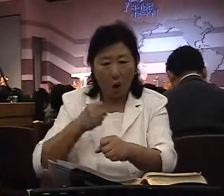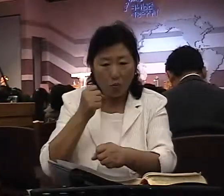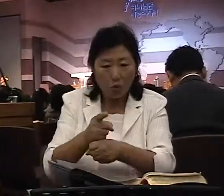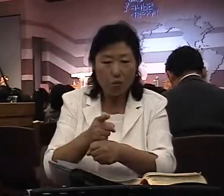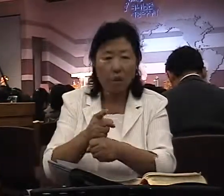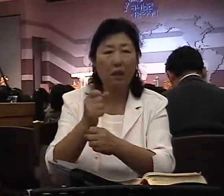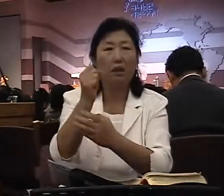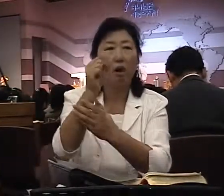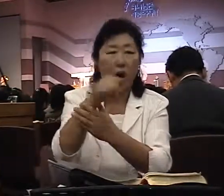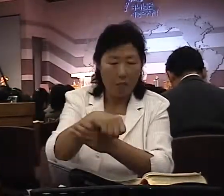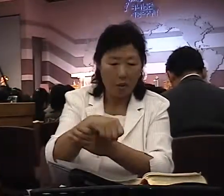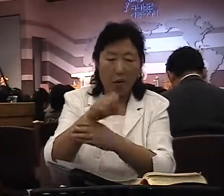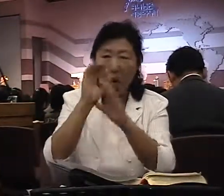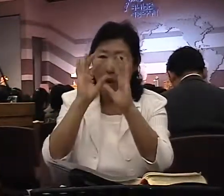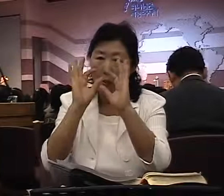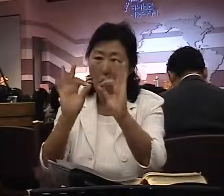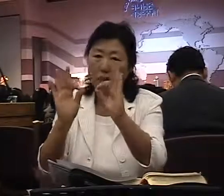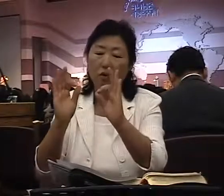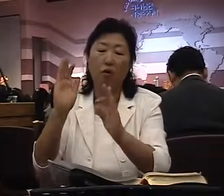금할 법이 없다. 말씀이 없습니다.